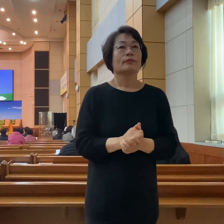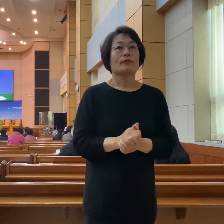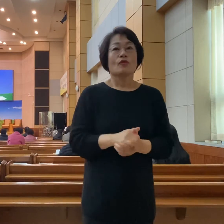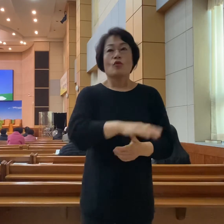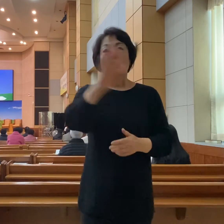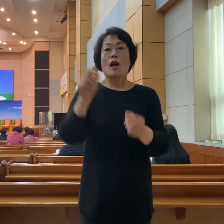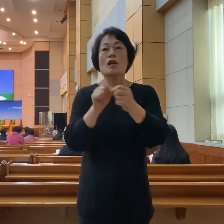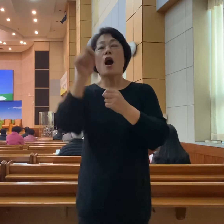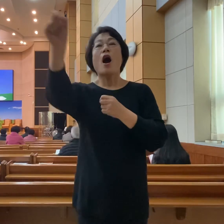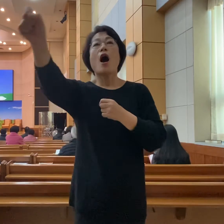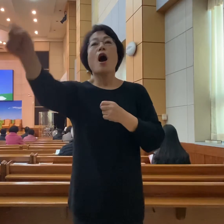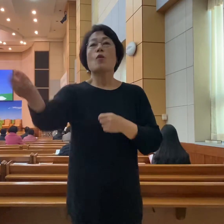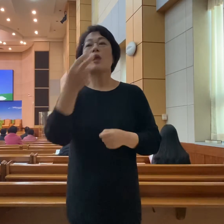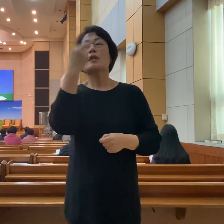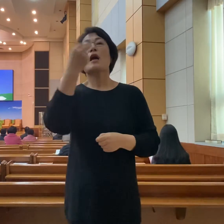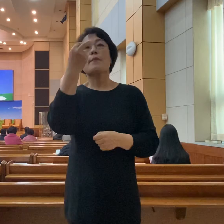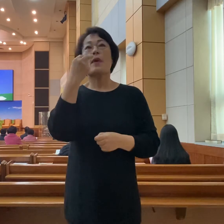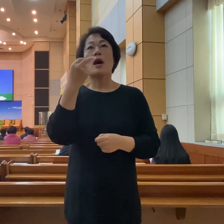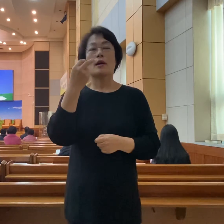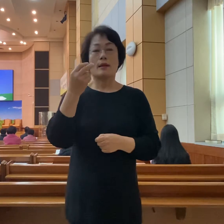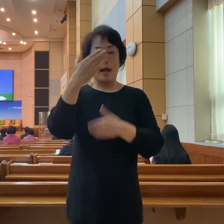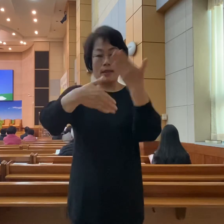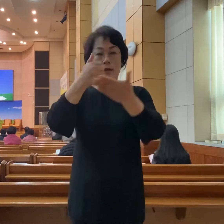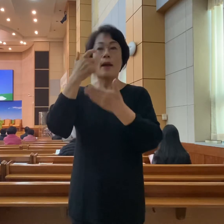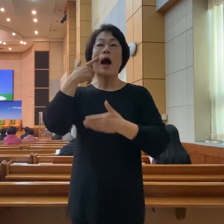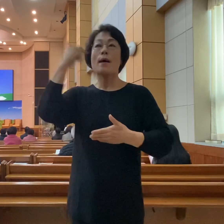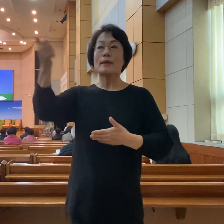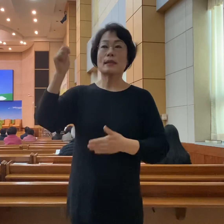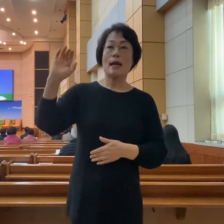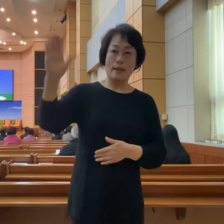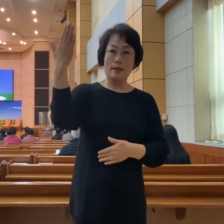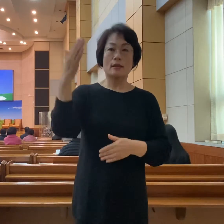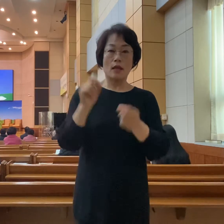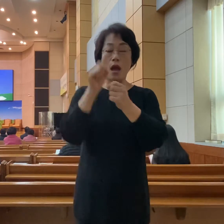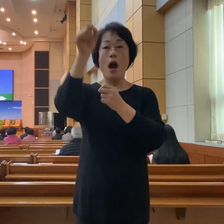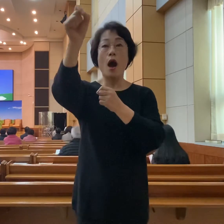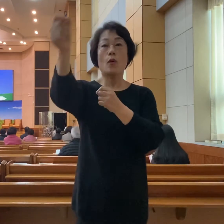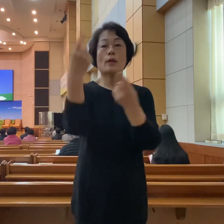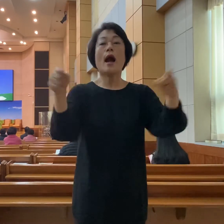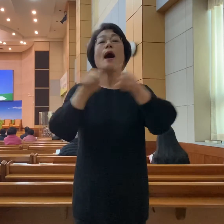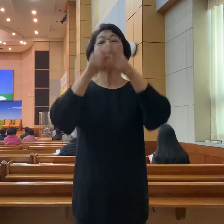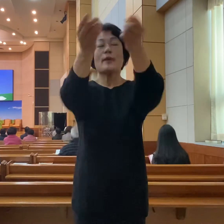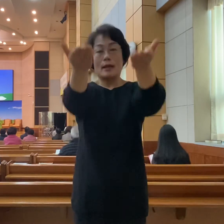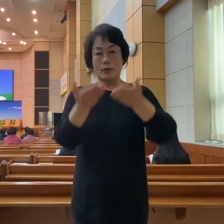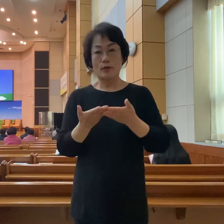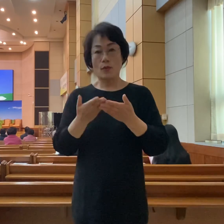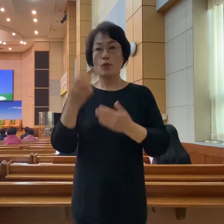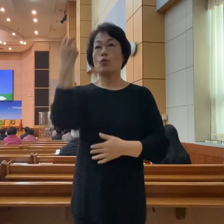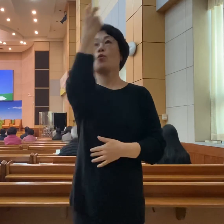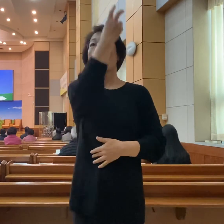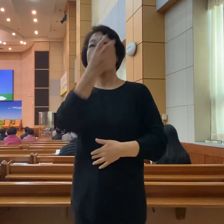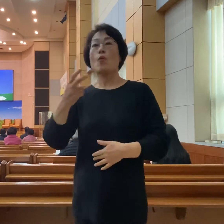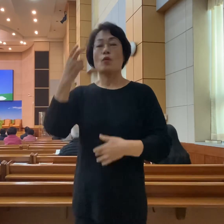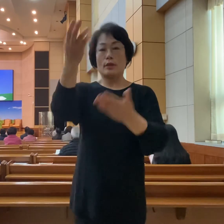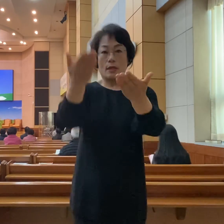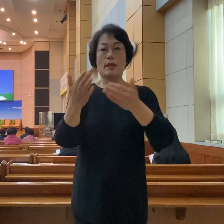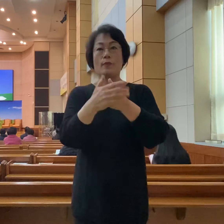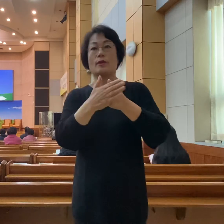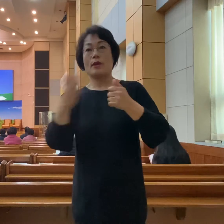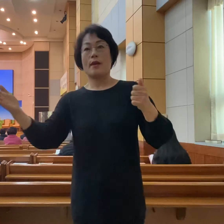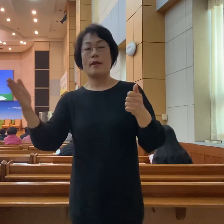우리가 영원한 생명, 그래서 하나님의 아버지가 되셔서 영원히 함께 하시는 가운데 돌보시기